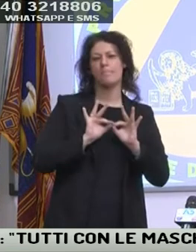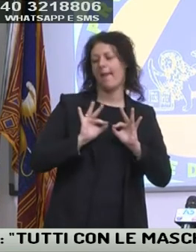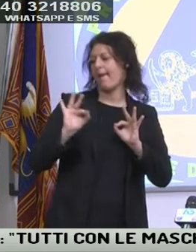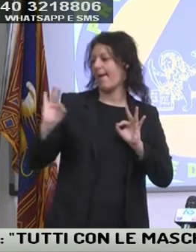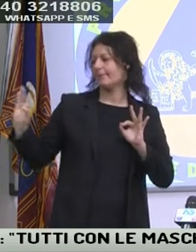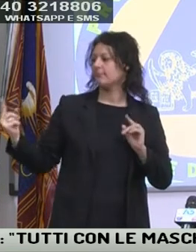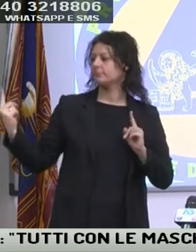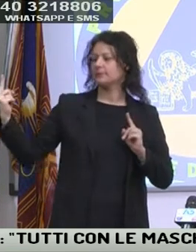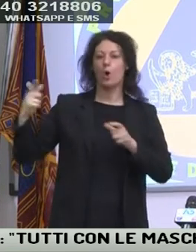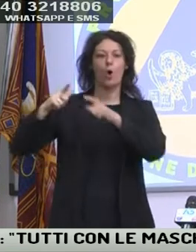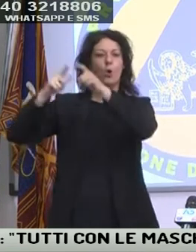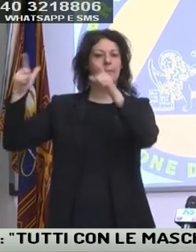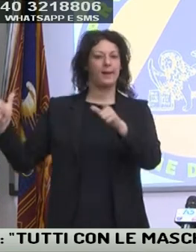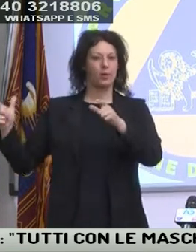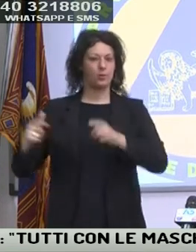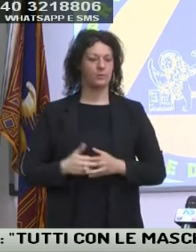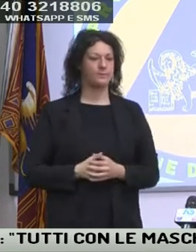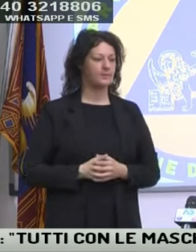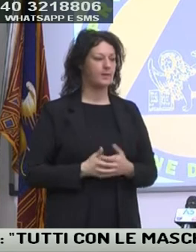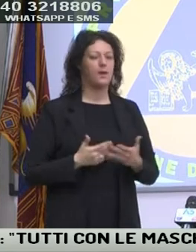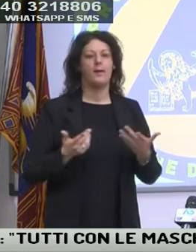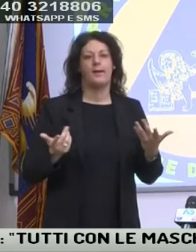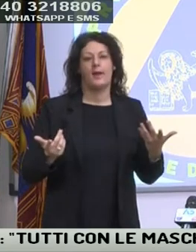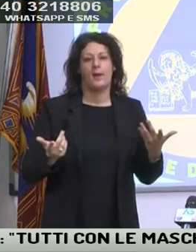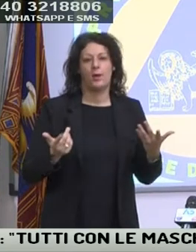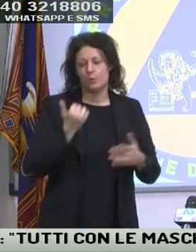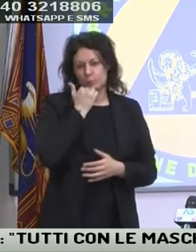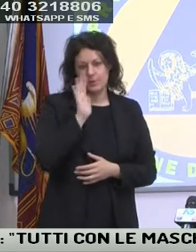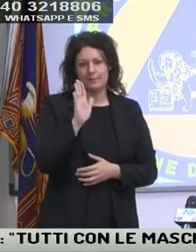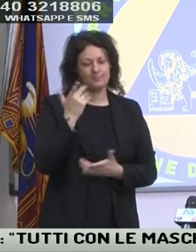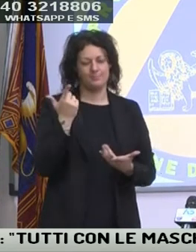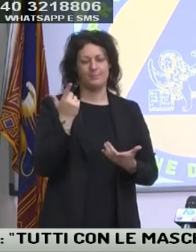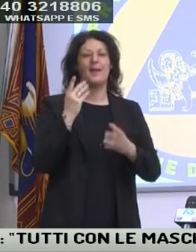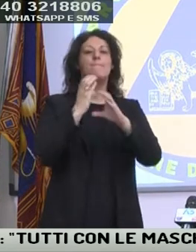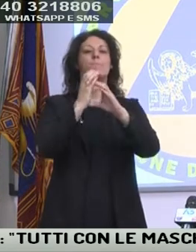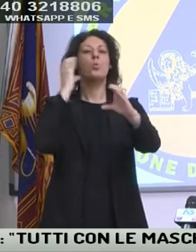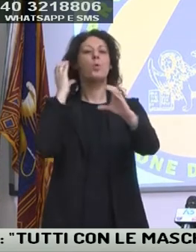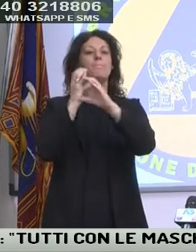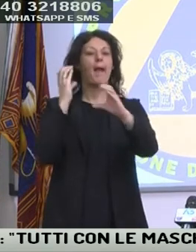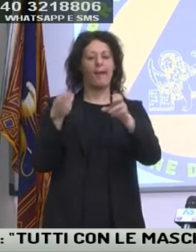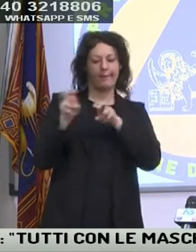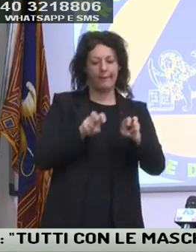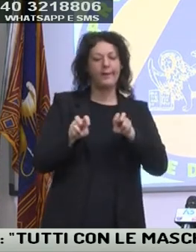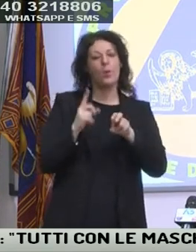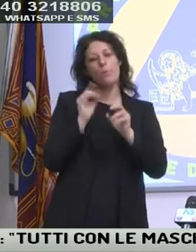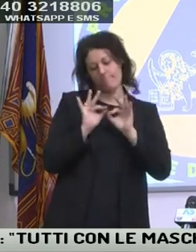oppure... Cioè guardate, se in un pullman dobbiamo stare a un metro, se in spiaggia dobbiamo stare a 10 metri, mi pare che non funziona tanto al principio,